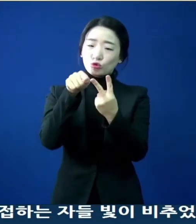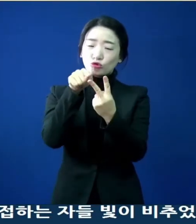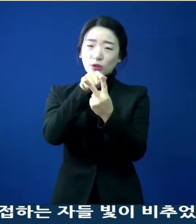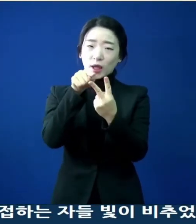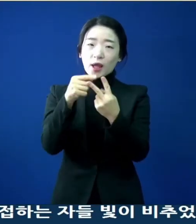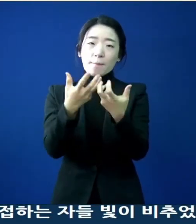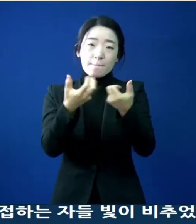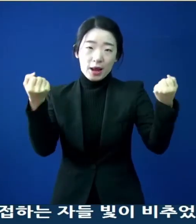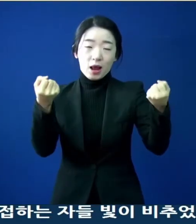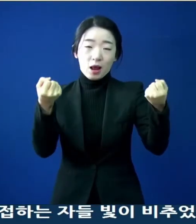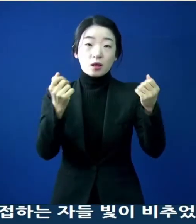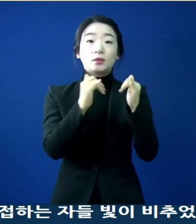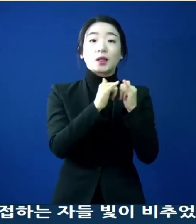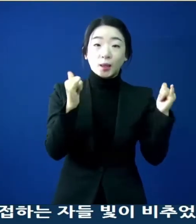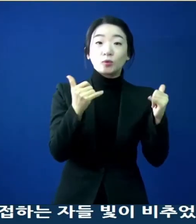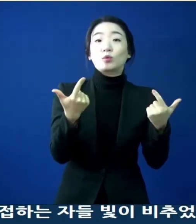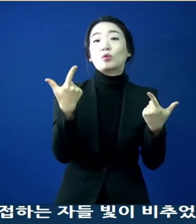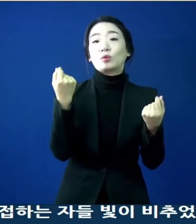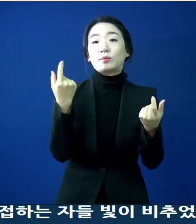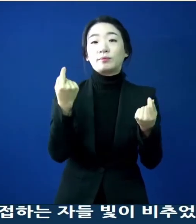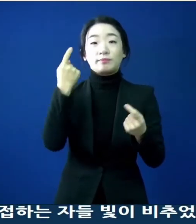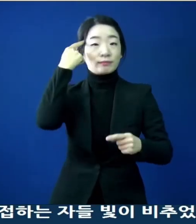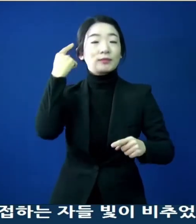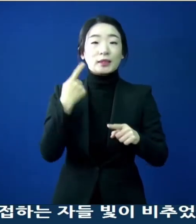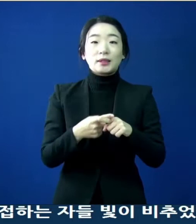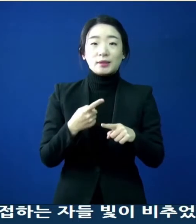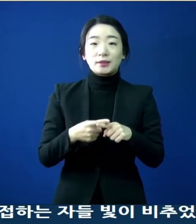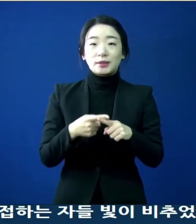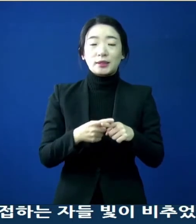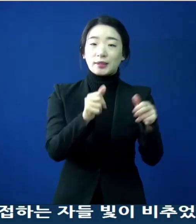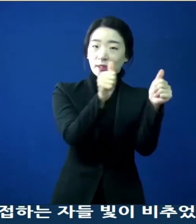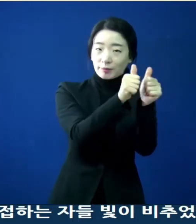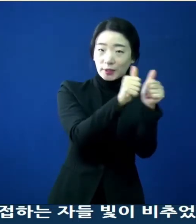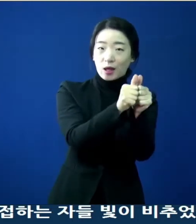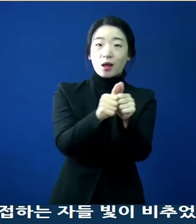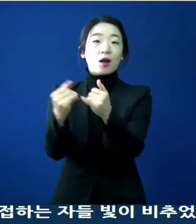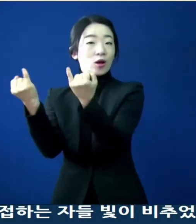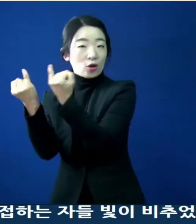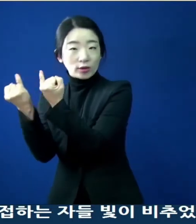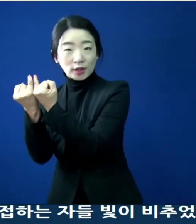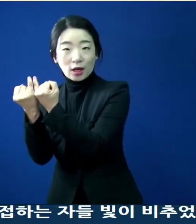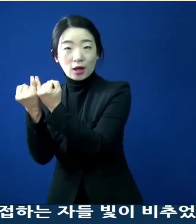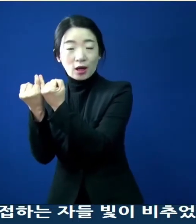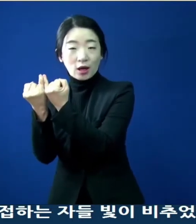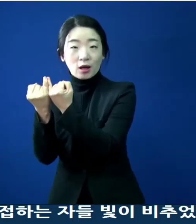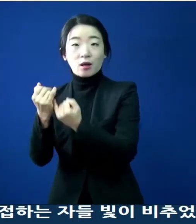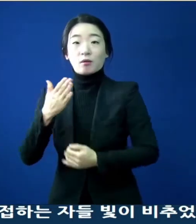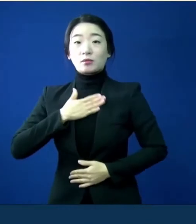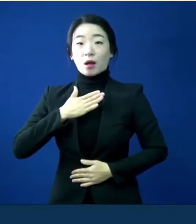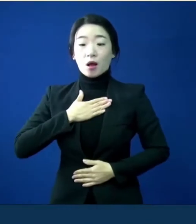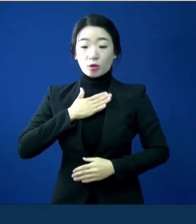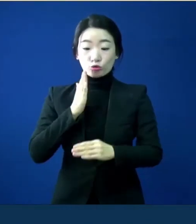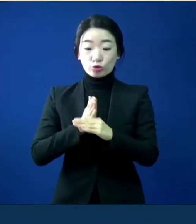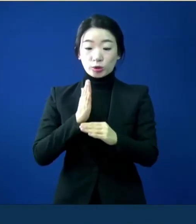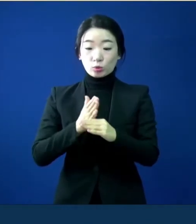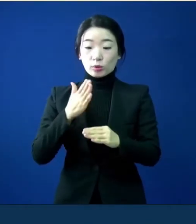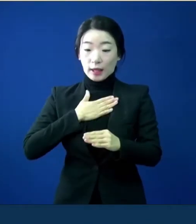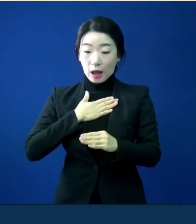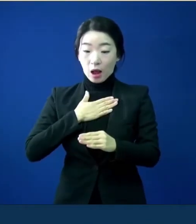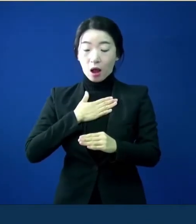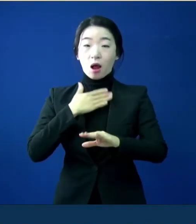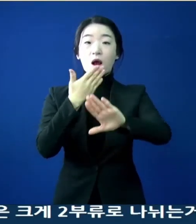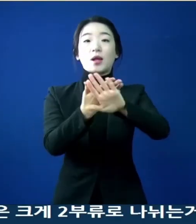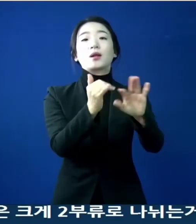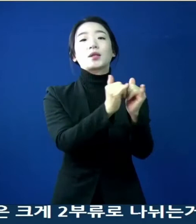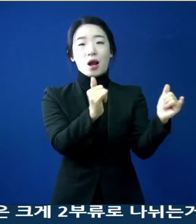같습니다. 사람도 그런 것 같아요. 쉽게 여자와 남자 이렇게 나눌 수 있죠. 또 나를 중심으로 나와 남 나눌 수 있을 것